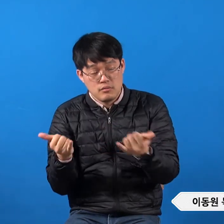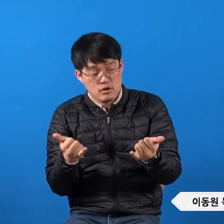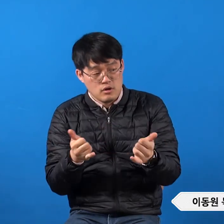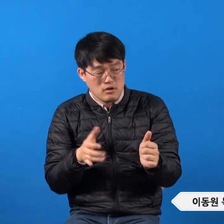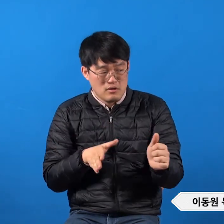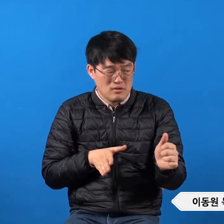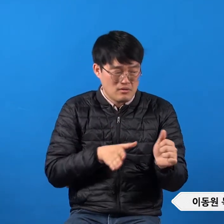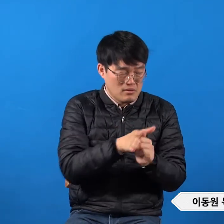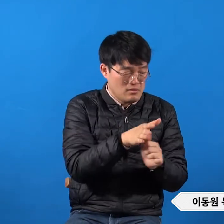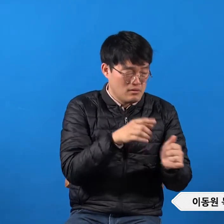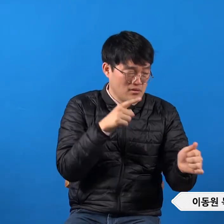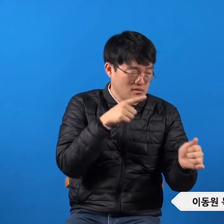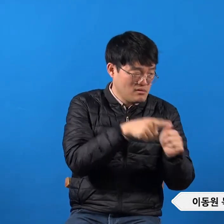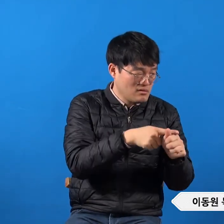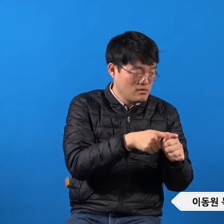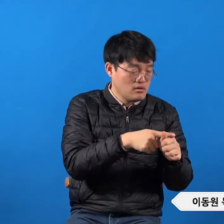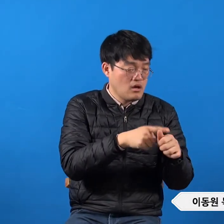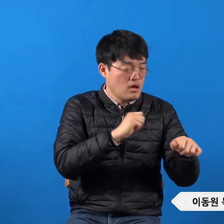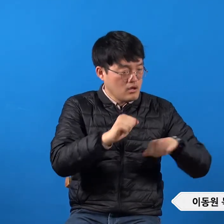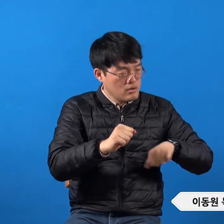사람들을 살해하는 행위잖아요.